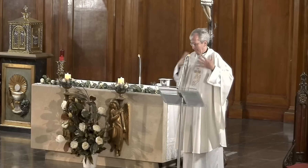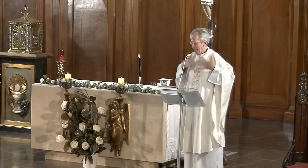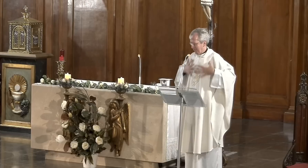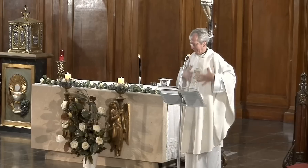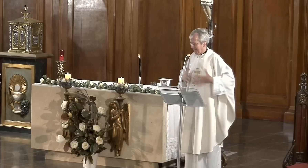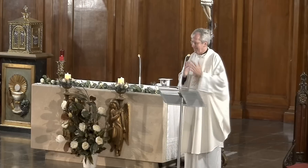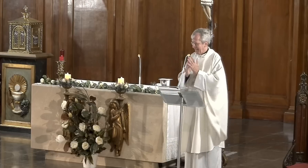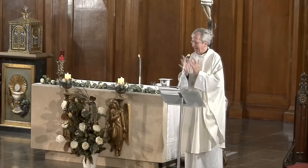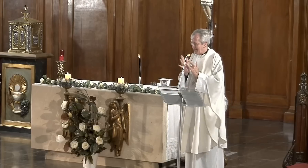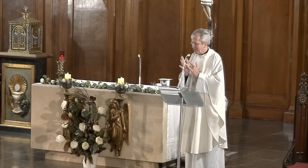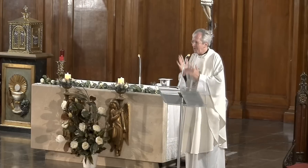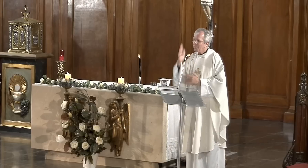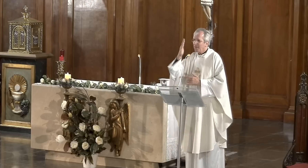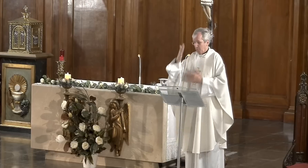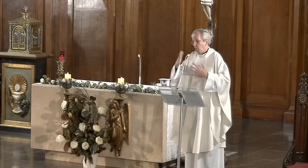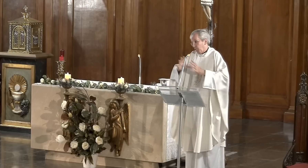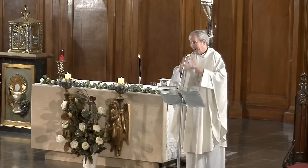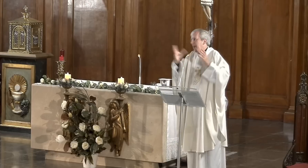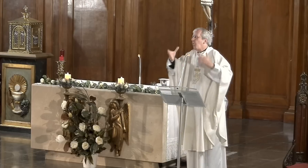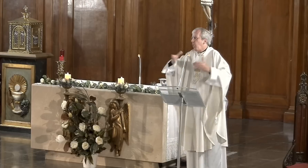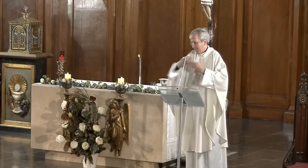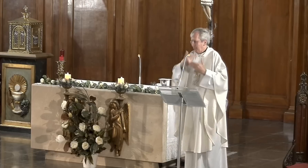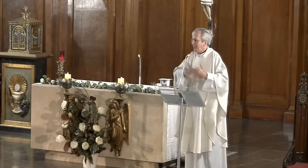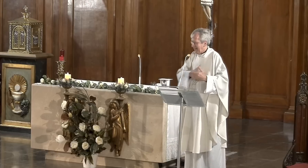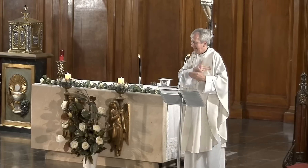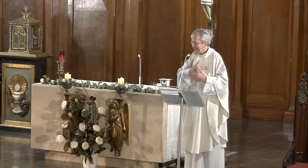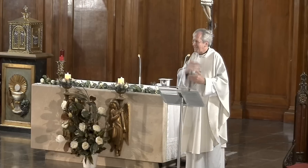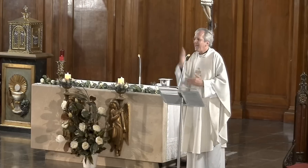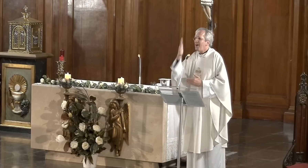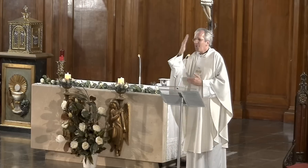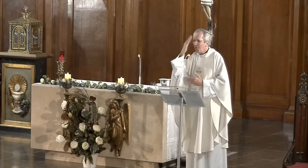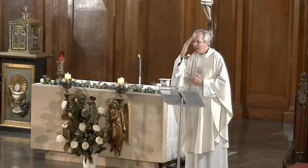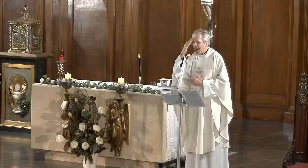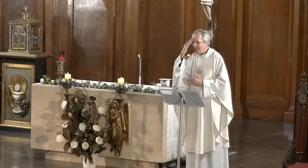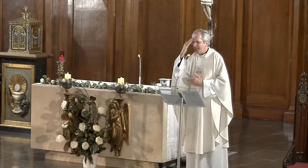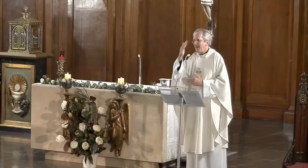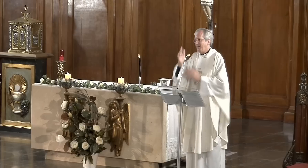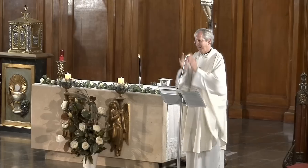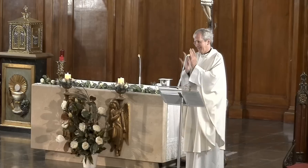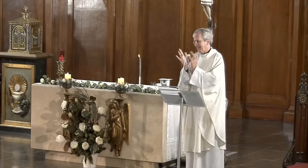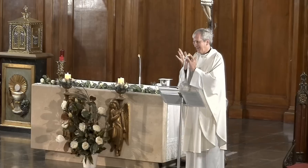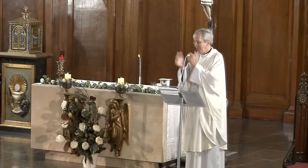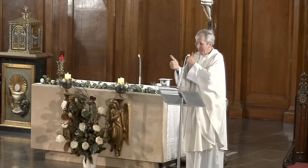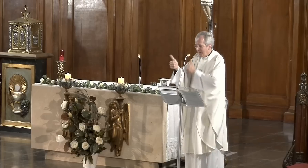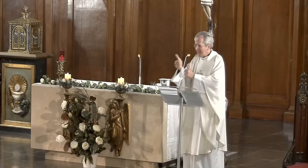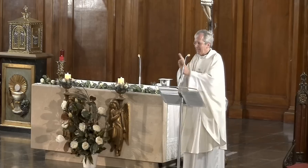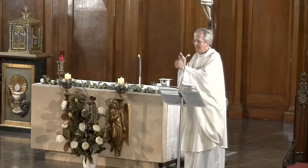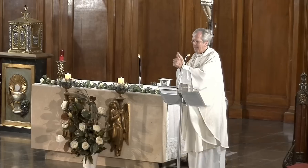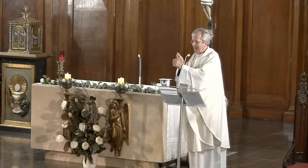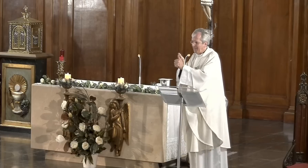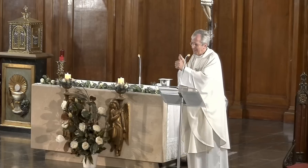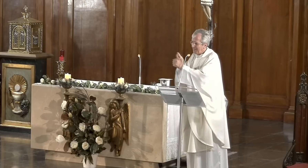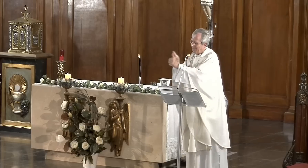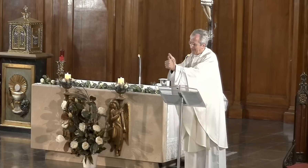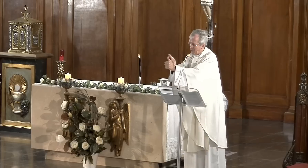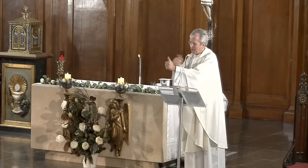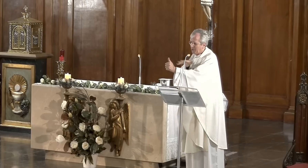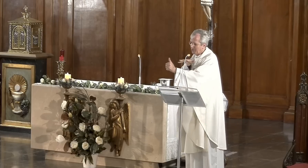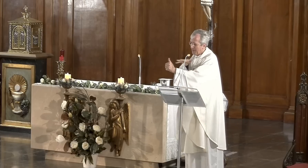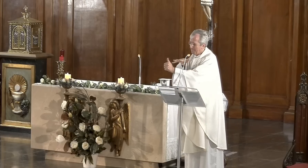de Cristo o gran cuerpo de la iglesia cuya cabeza es Cristo y que va delante de nosotros para